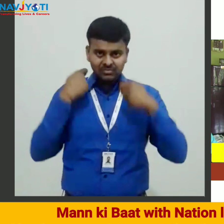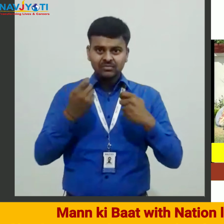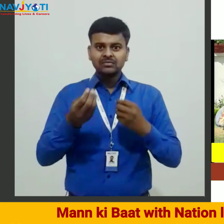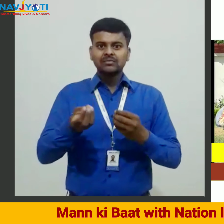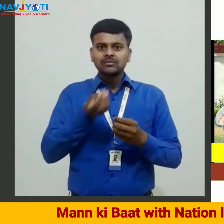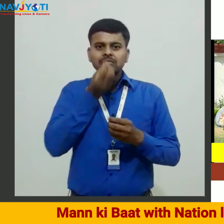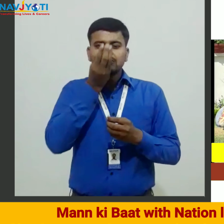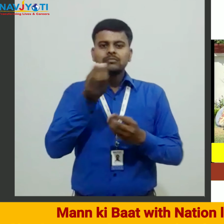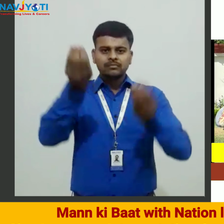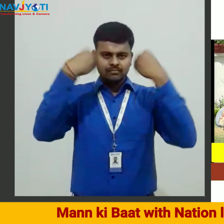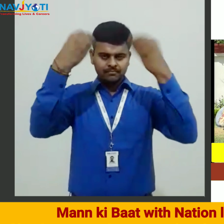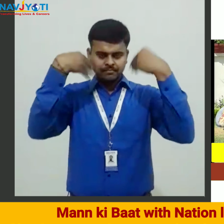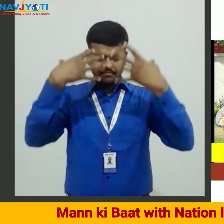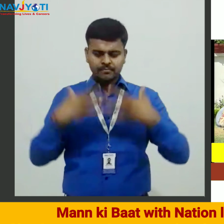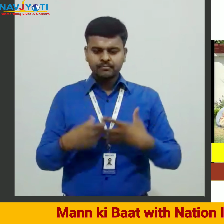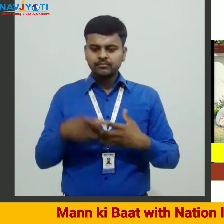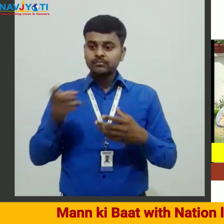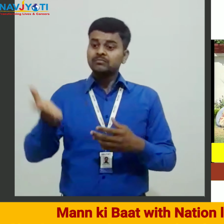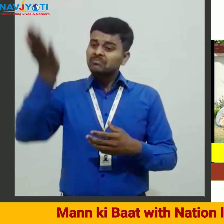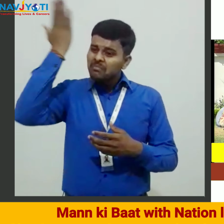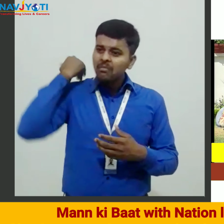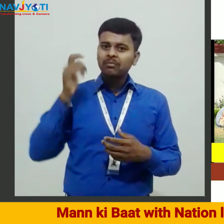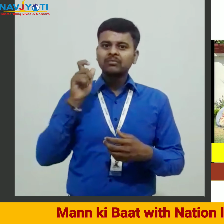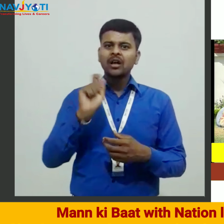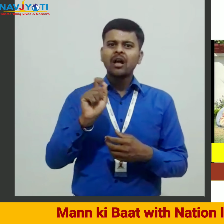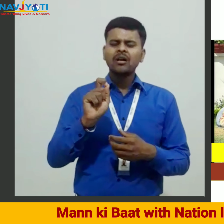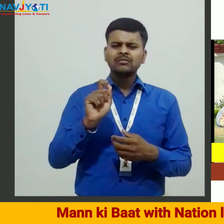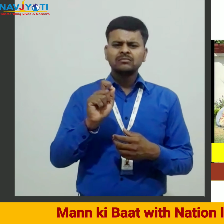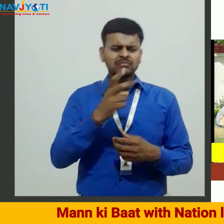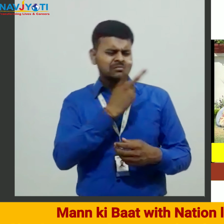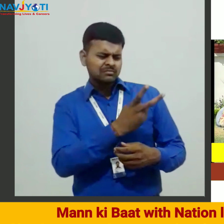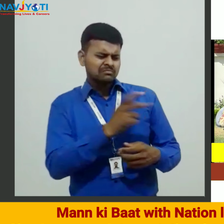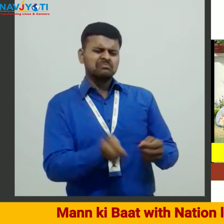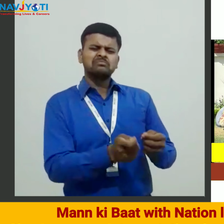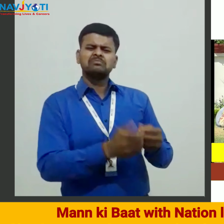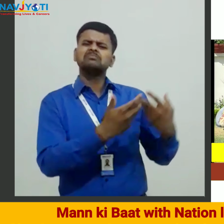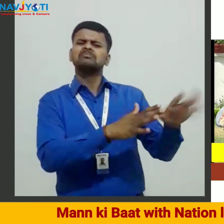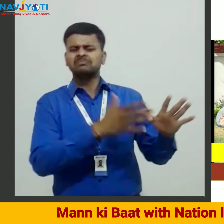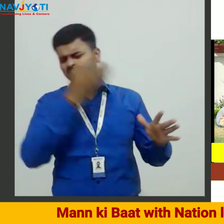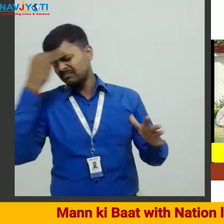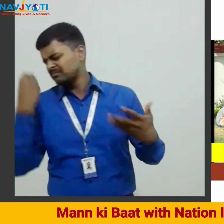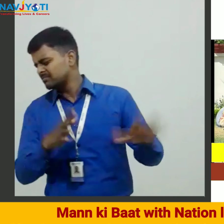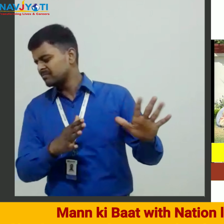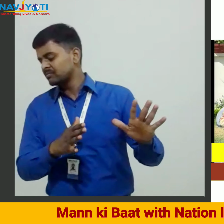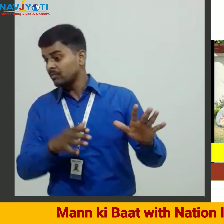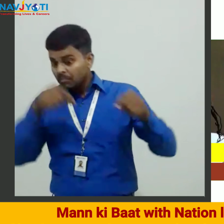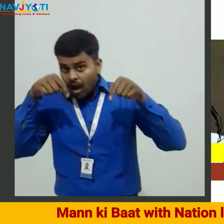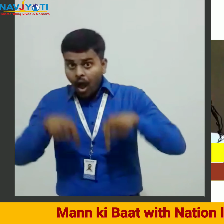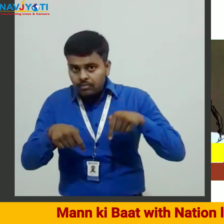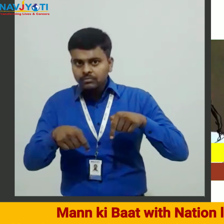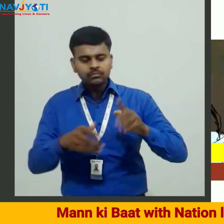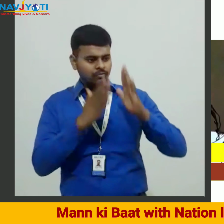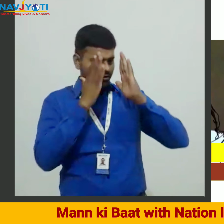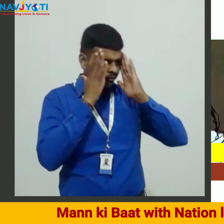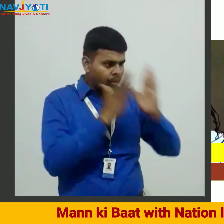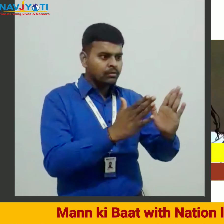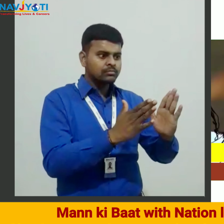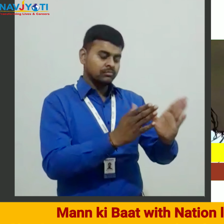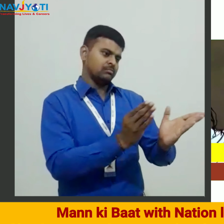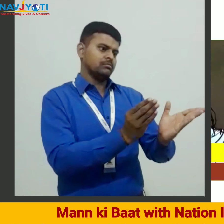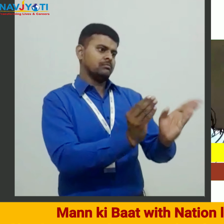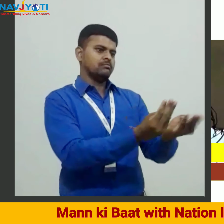भी रहे हैं। आज देश के हर कोने से ऐसी तस्वीरें आ रही हैं कि लोग सफाई